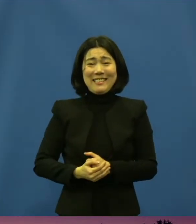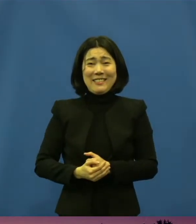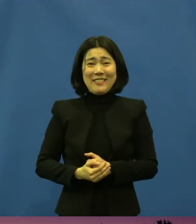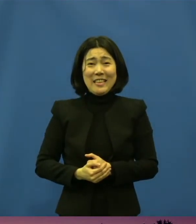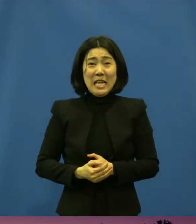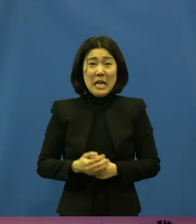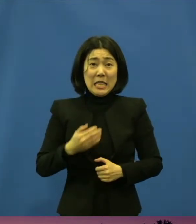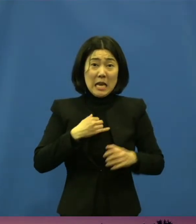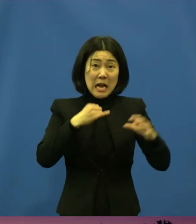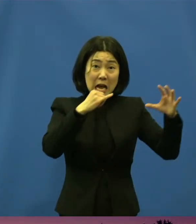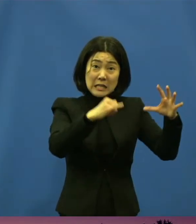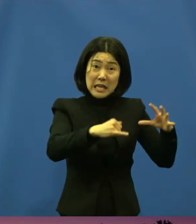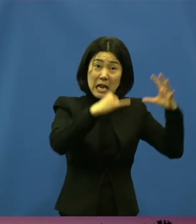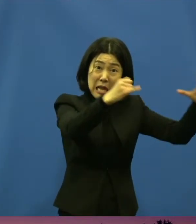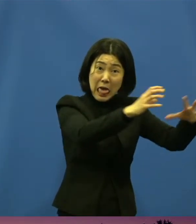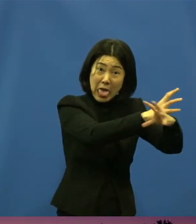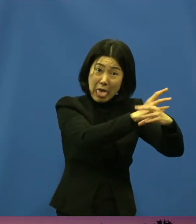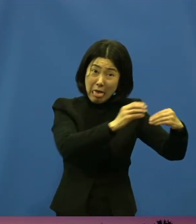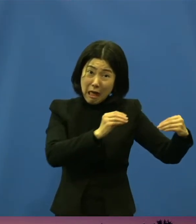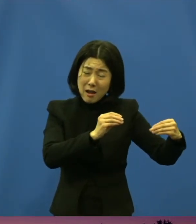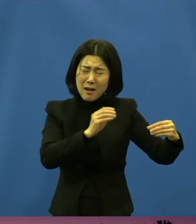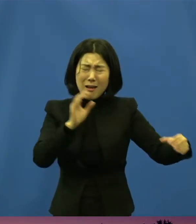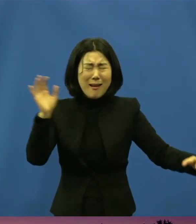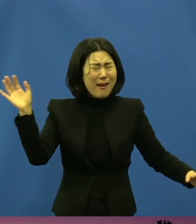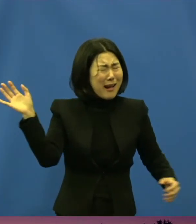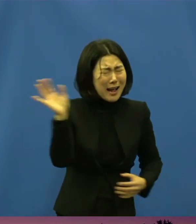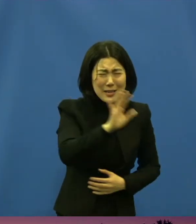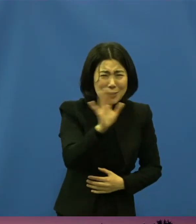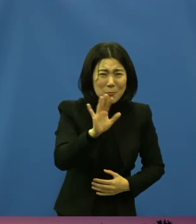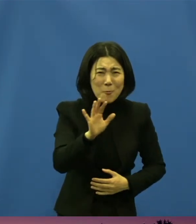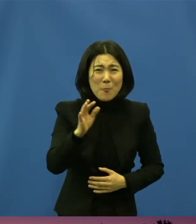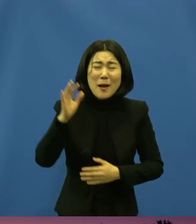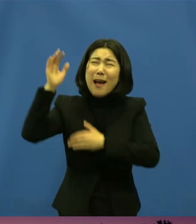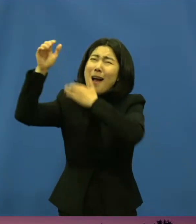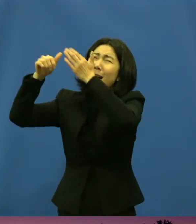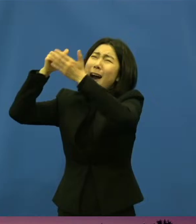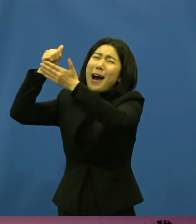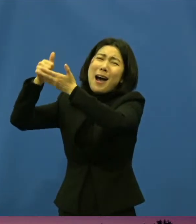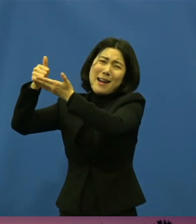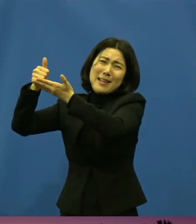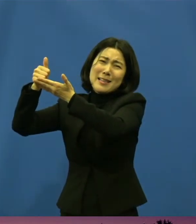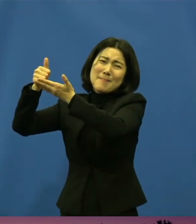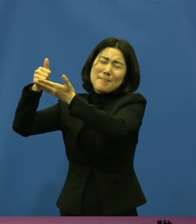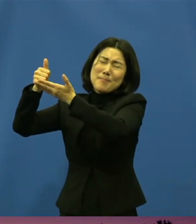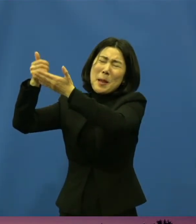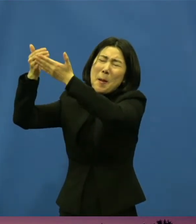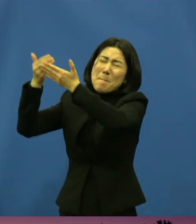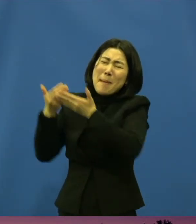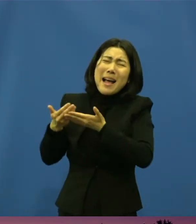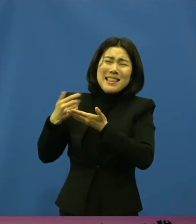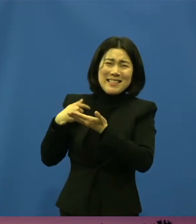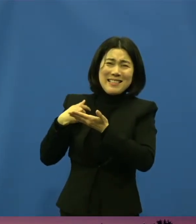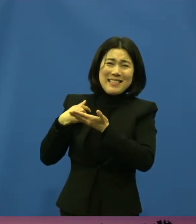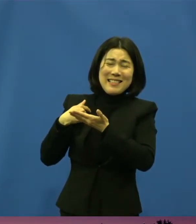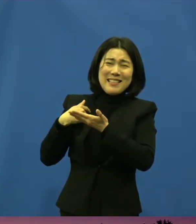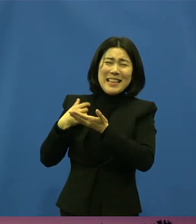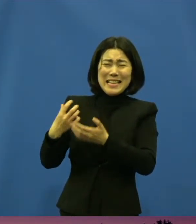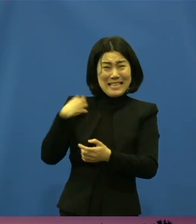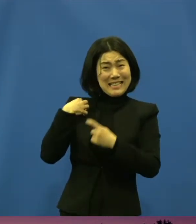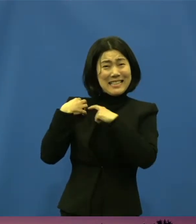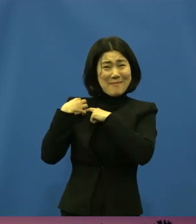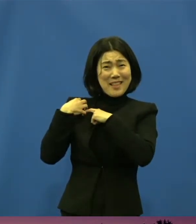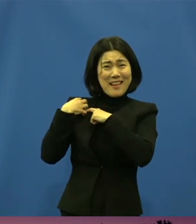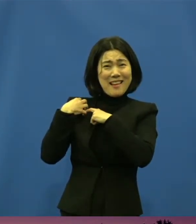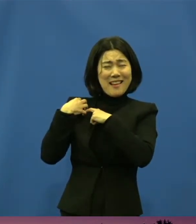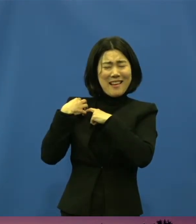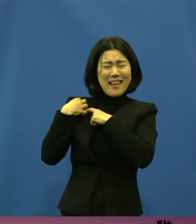아니고 우리의 모습을 통하여 세상의 사람들이 원형, 이 모델, 원래 오리지널한